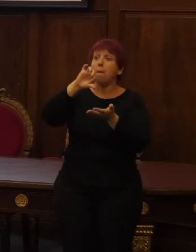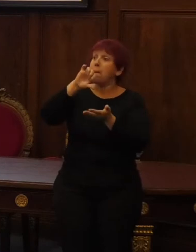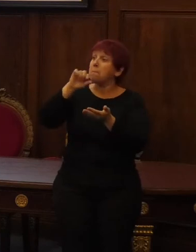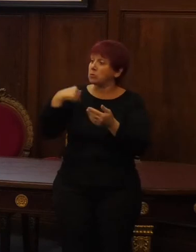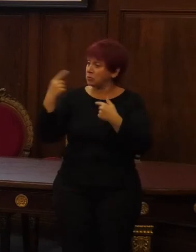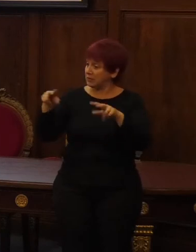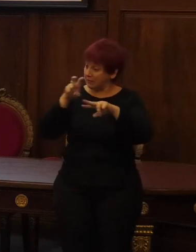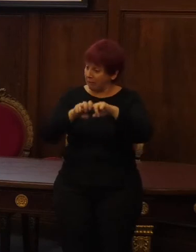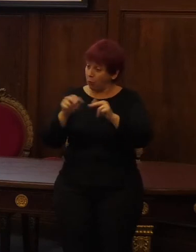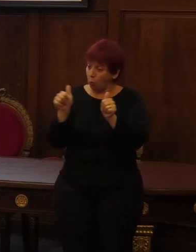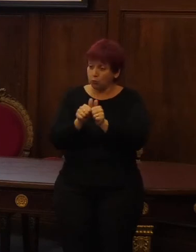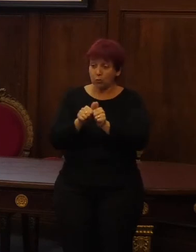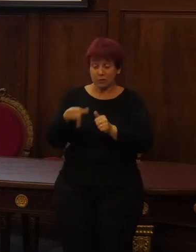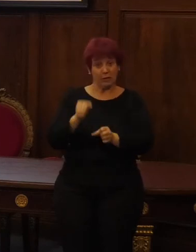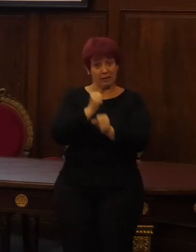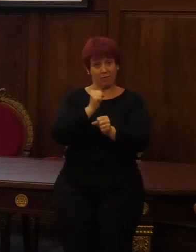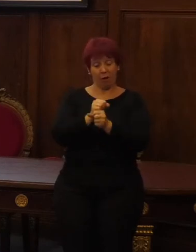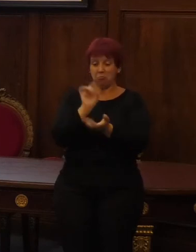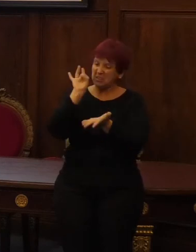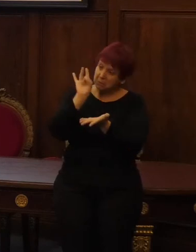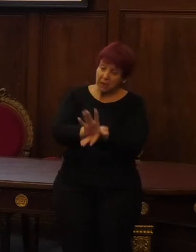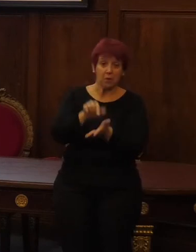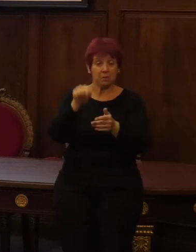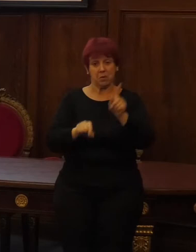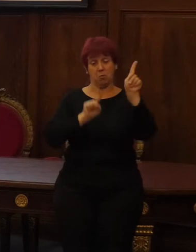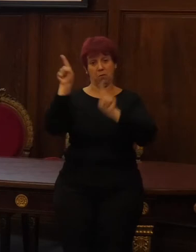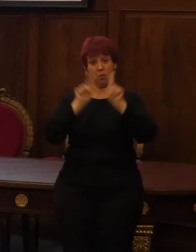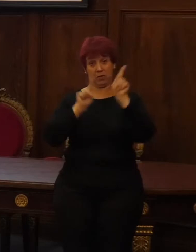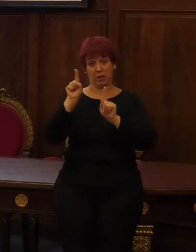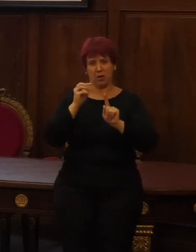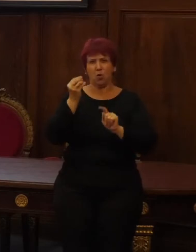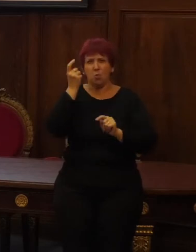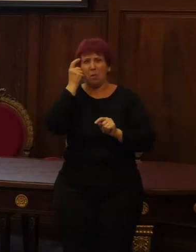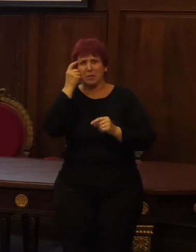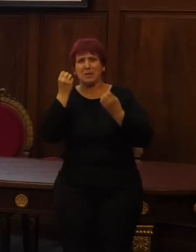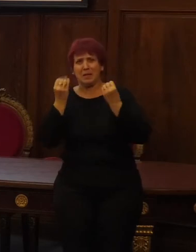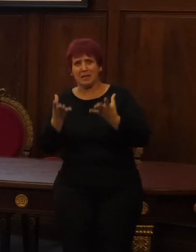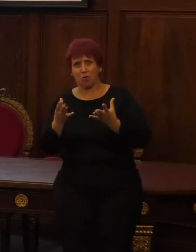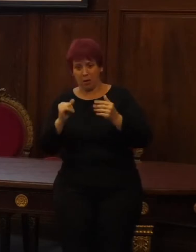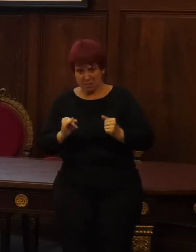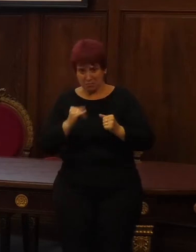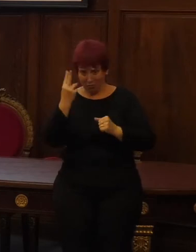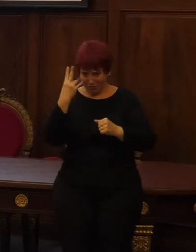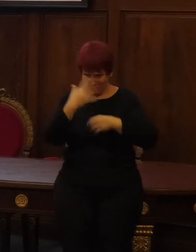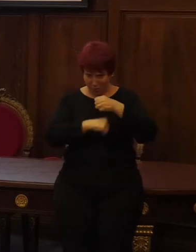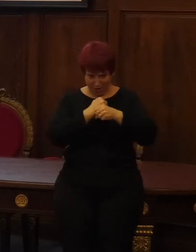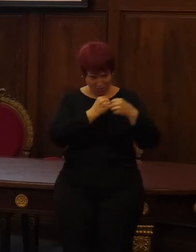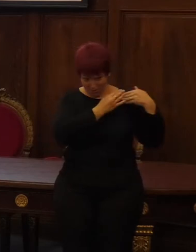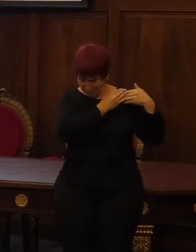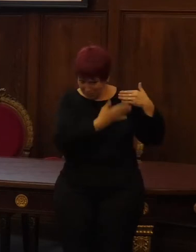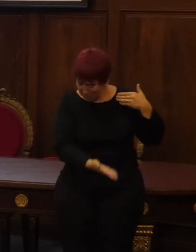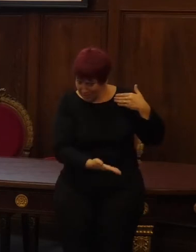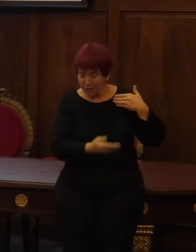que están sentados juntos. No es una otredad pensar en los 25 años de